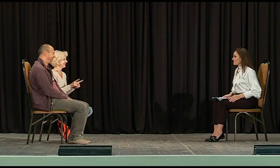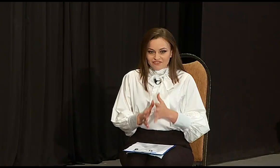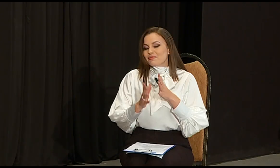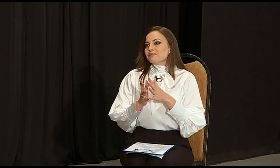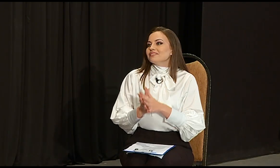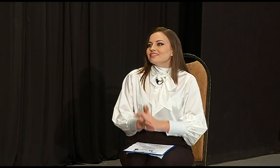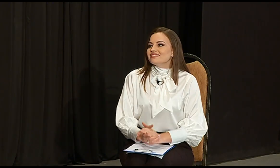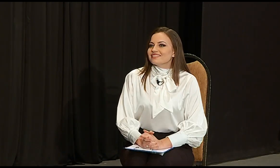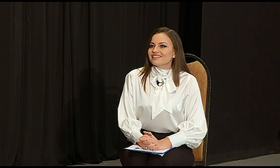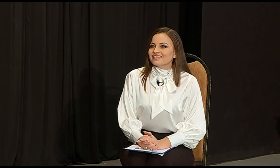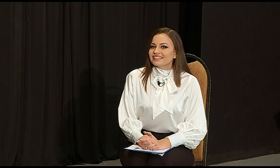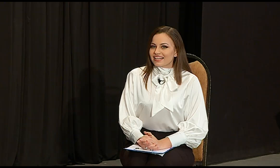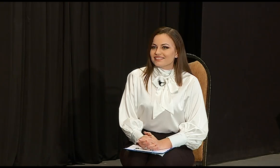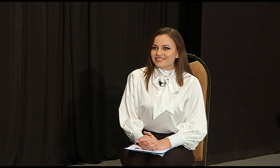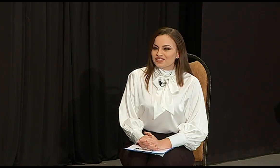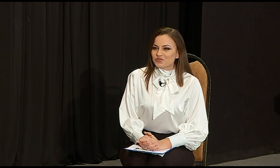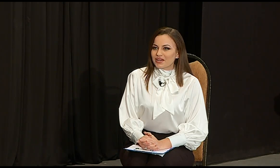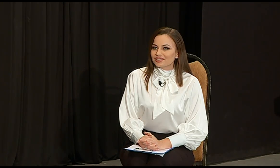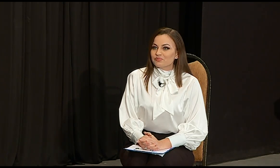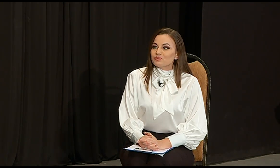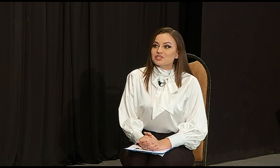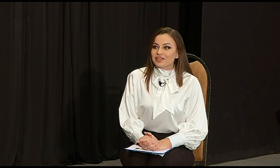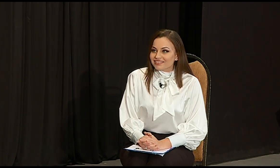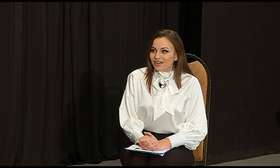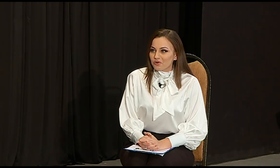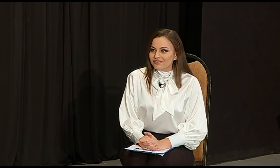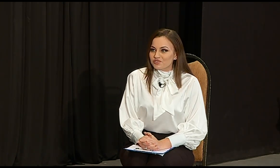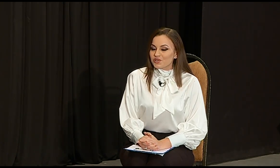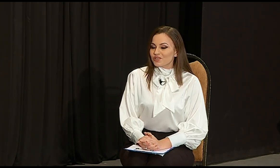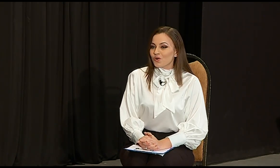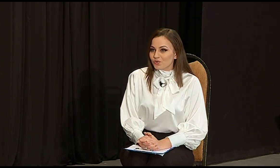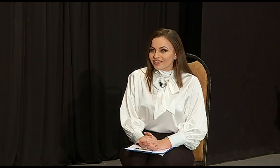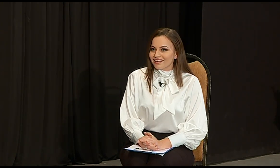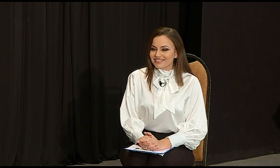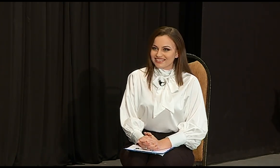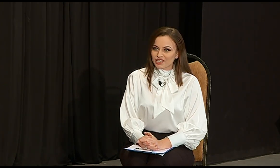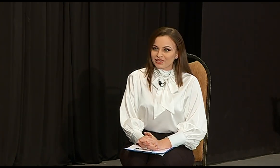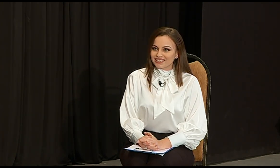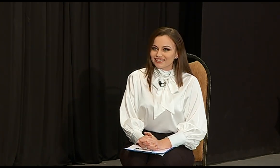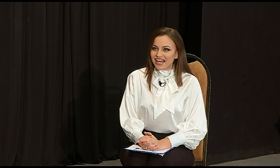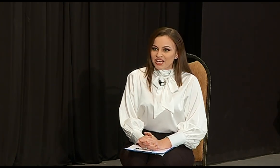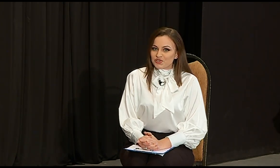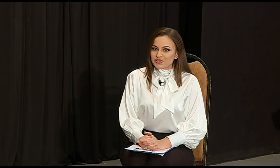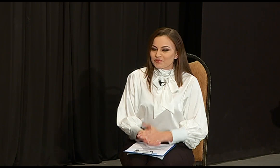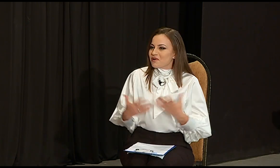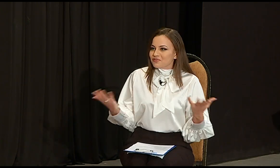Vă mai aminteți când ați jucat primul spectacol, ce roluri ați interpretat și cum a fost